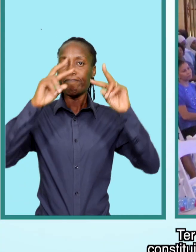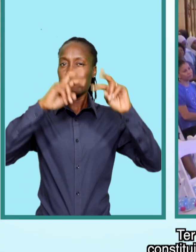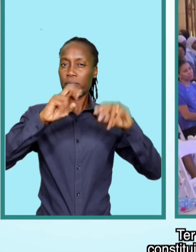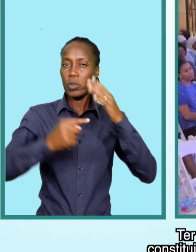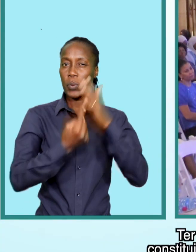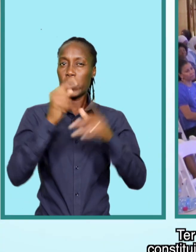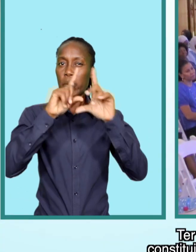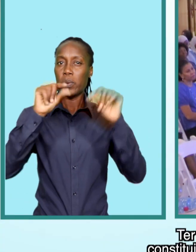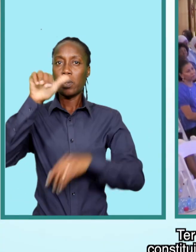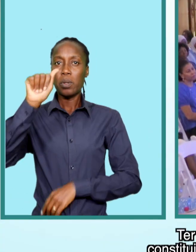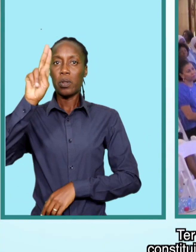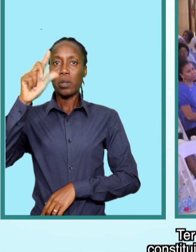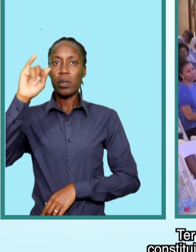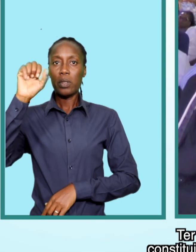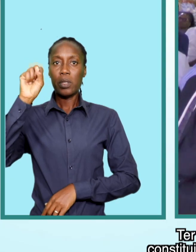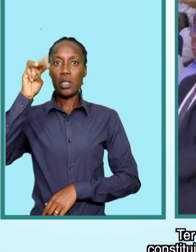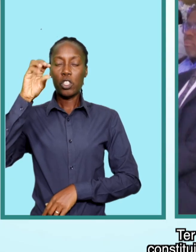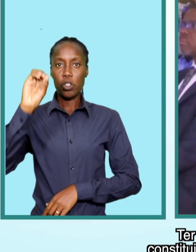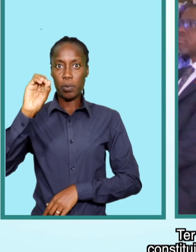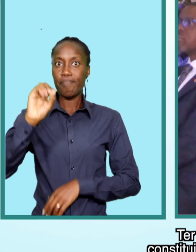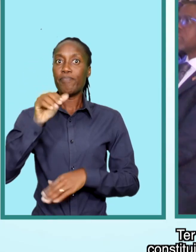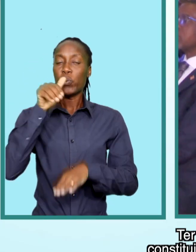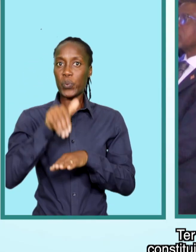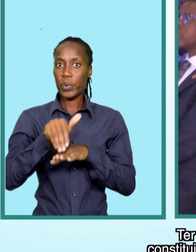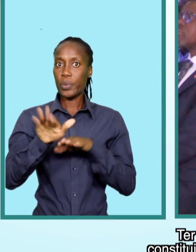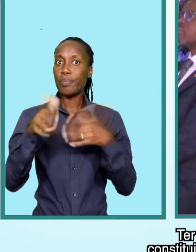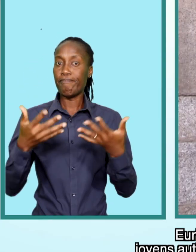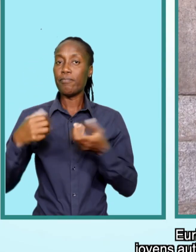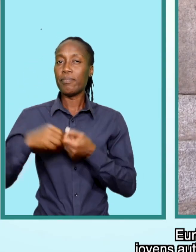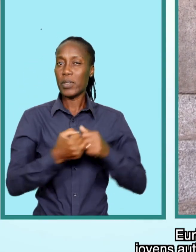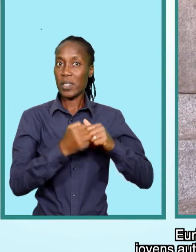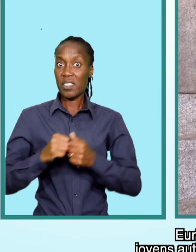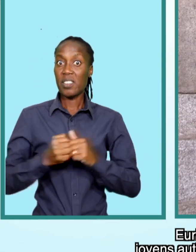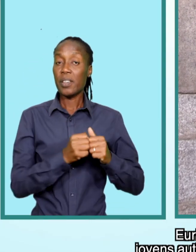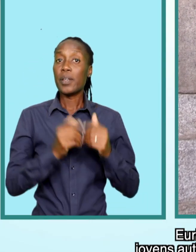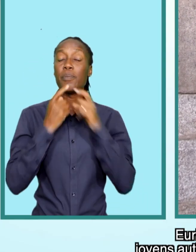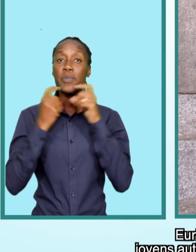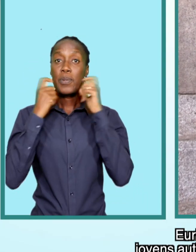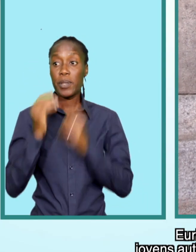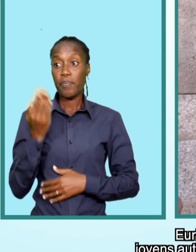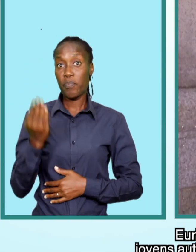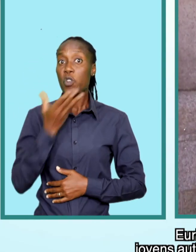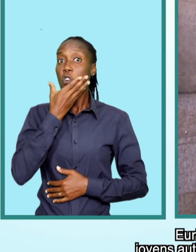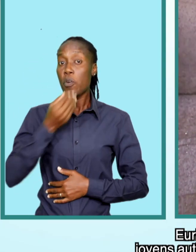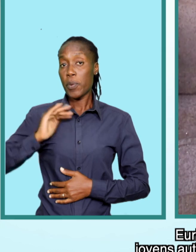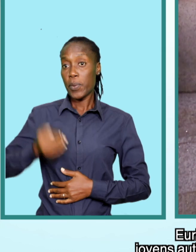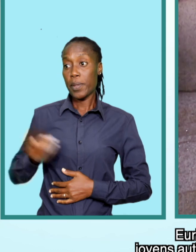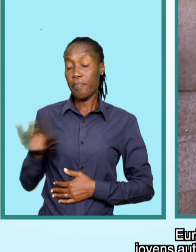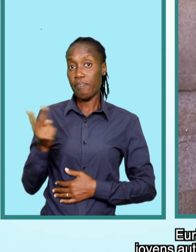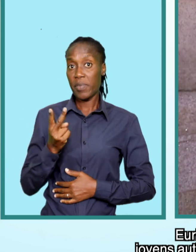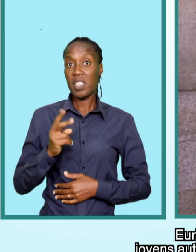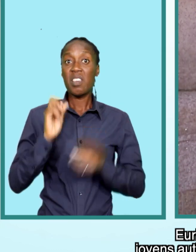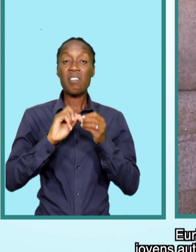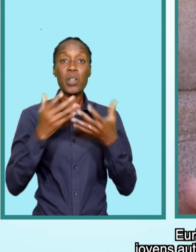Ter um diagnóstico de autismo ainda constitui uma grande barreira em Moçambique. Eurico Conceição e Wagner Pablo